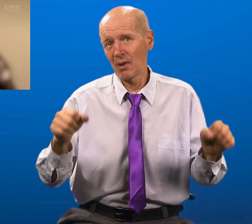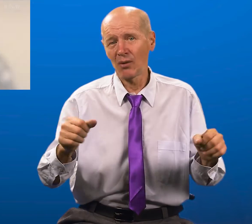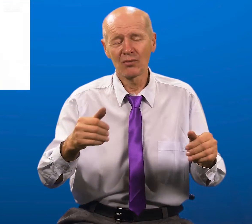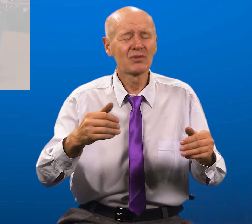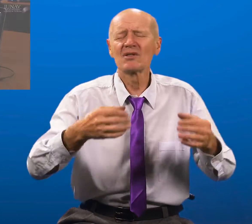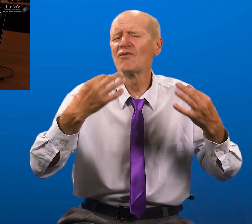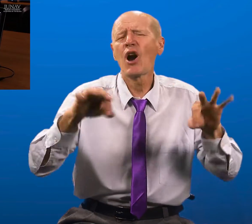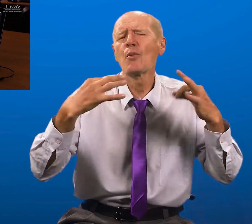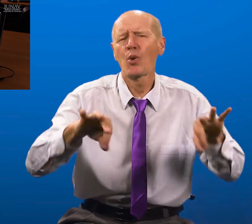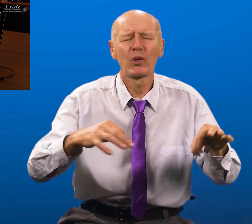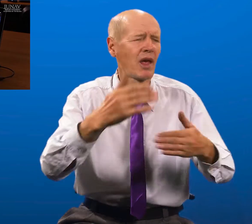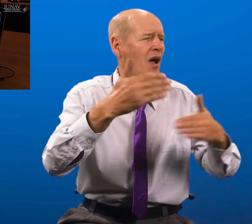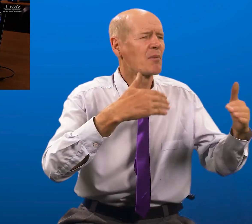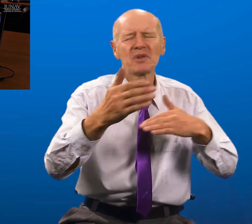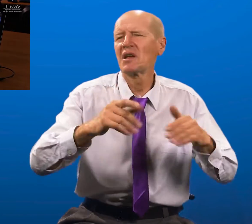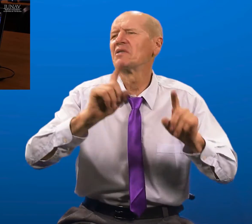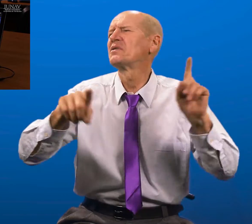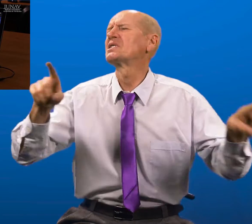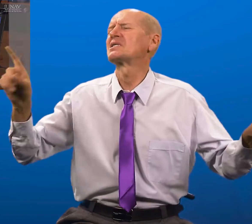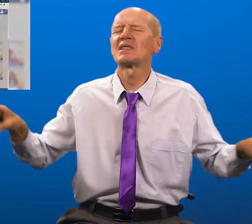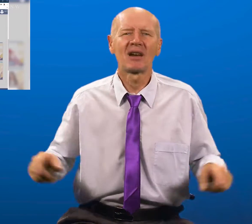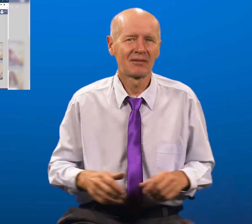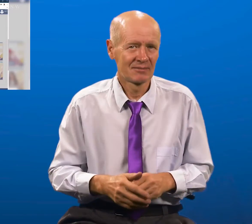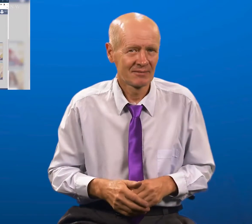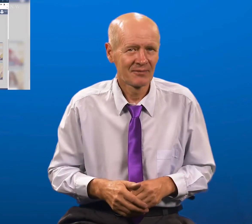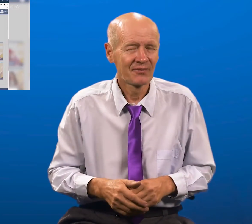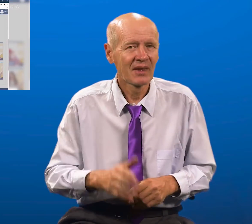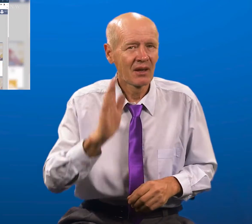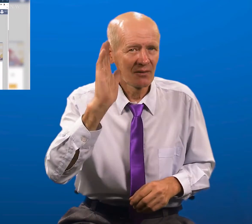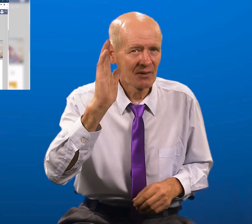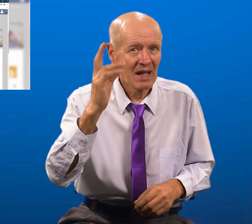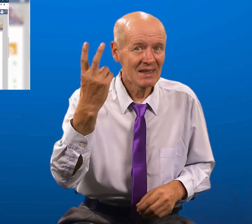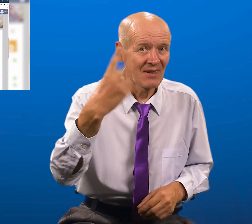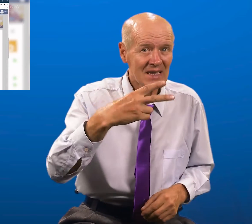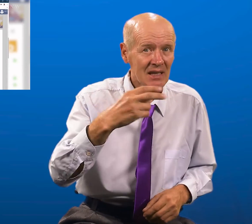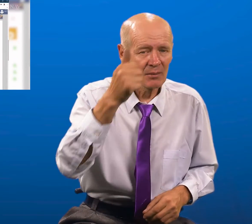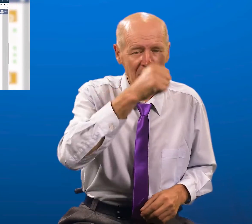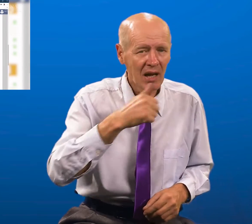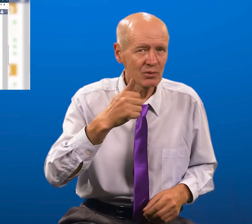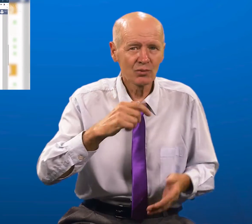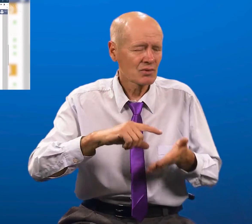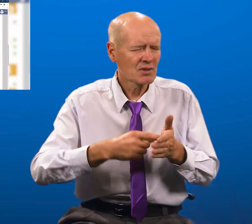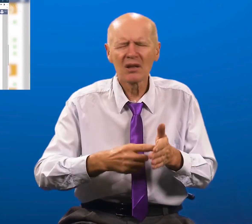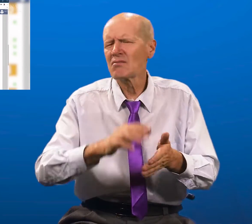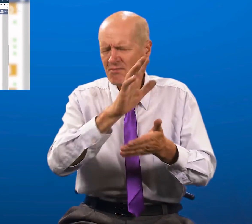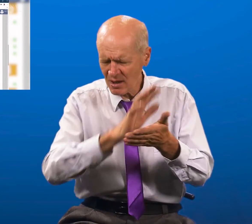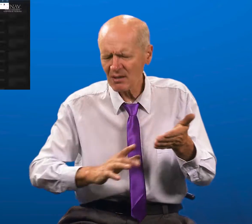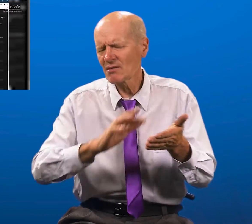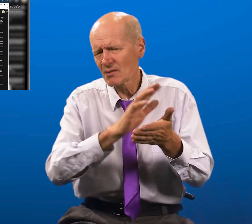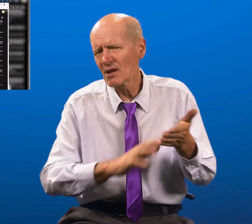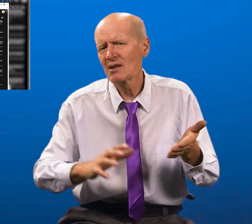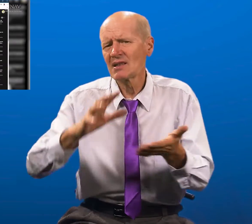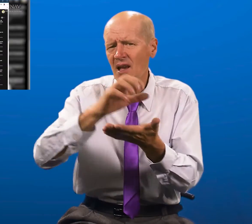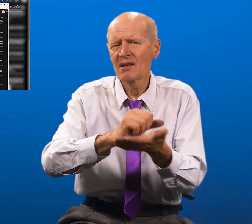Штатах. В 2020 году, несмотря на проблемы, вызванные пандемией, Центр влияния продолжал